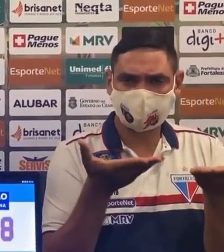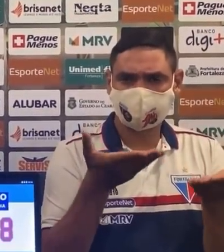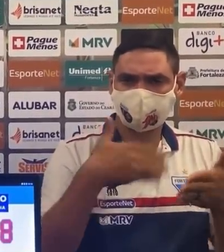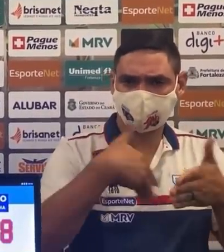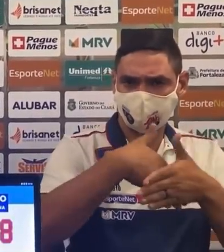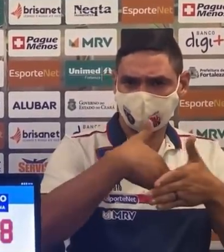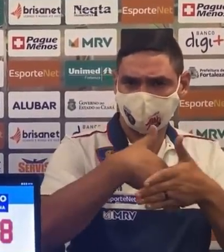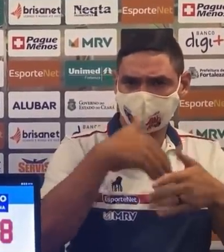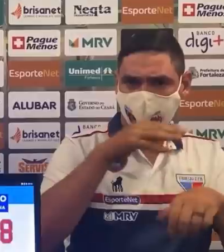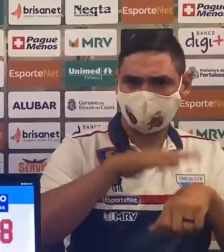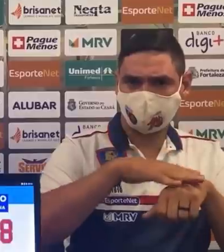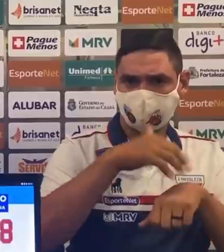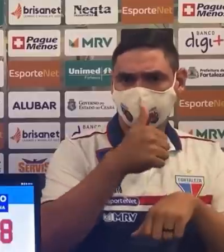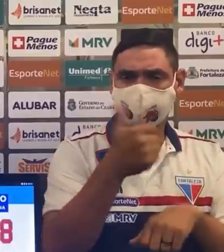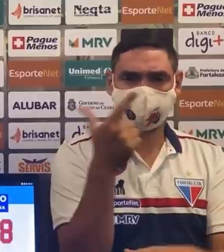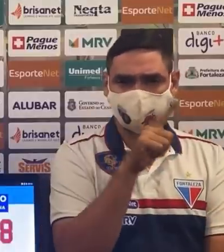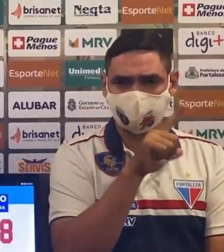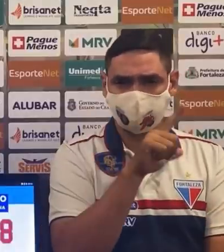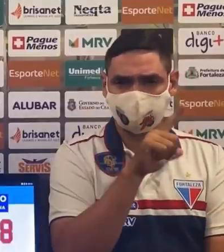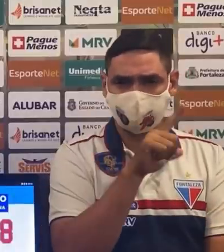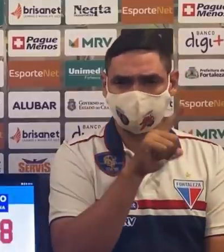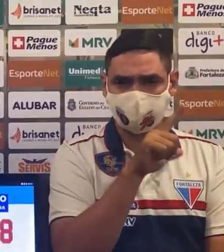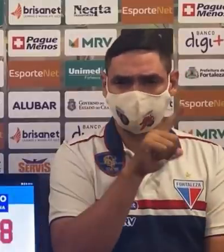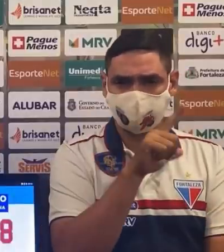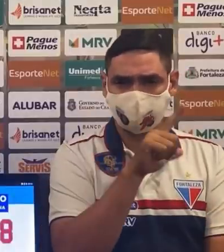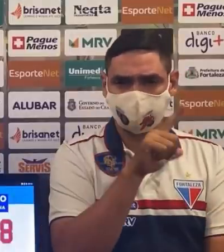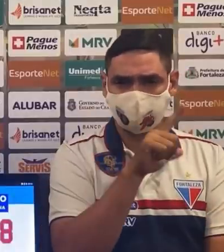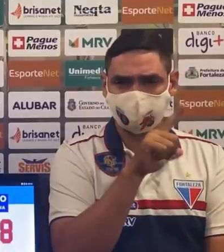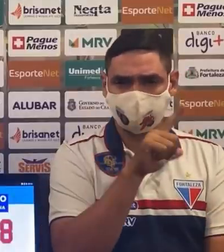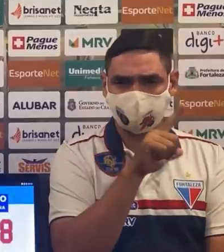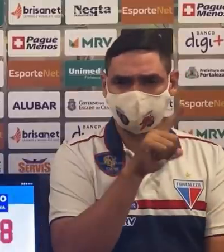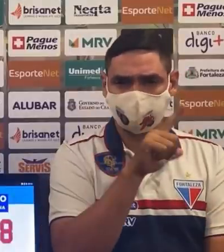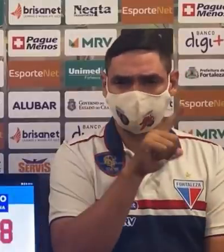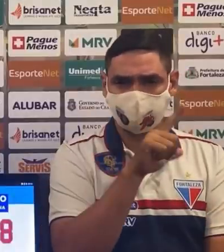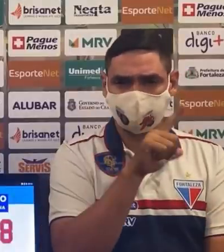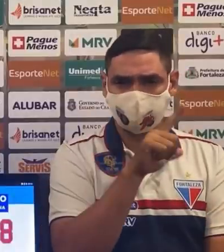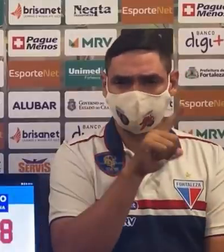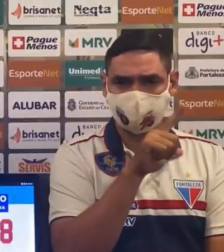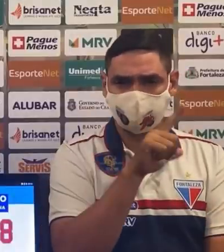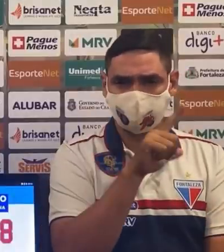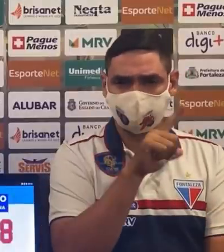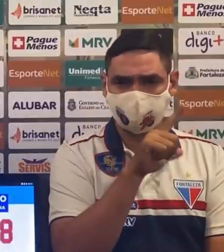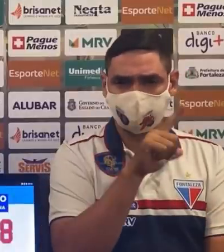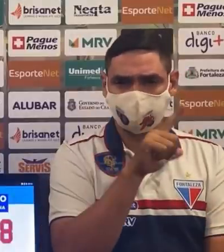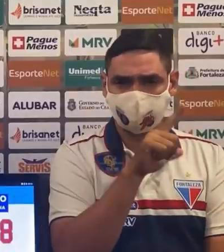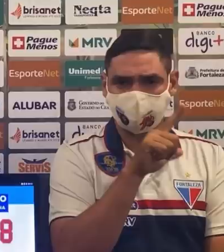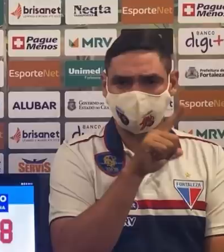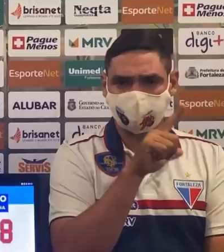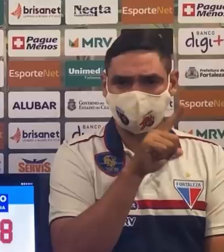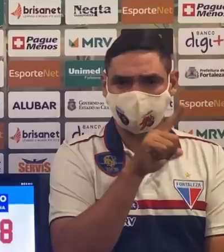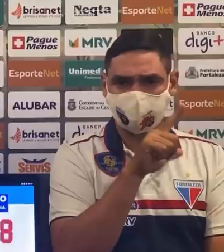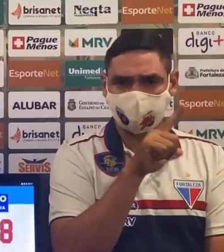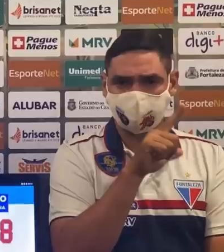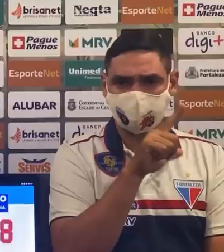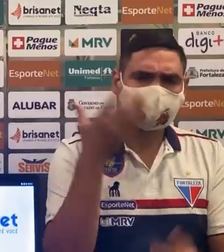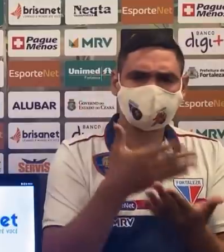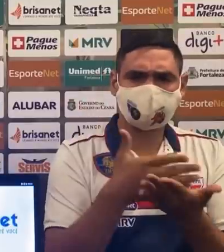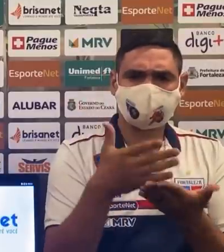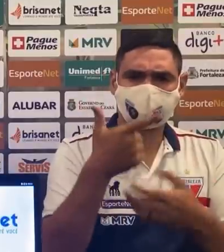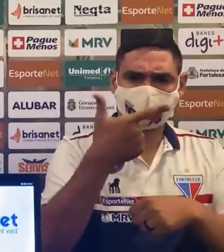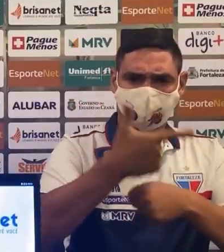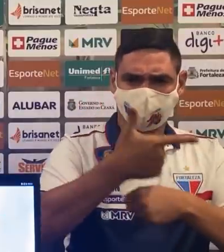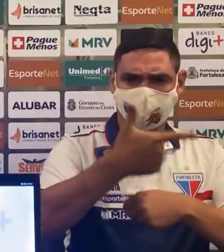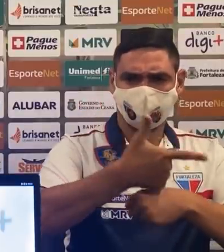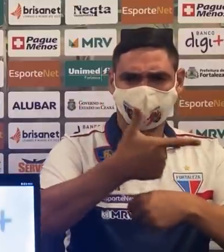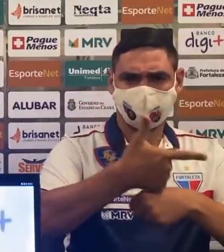e conquistar os pontos. E em relação a... se você acha que esse placar do início do segundo tempo afetou o